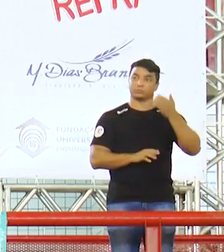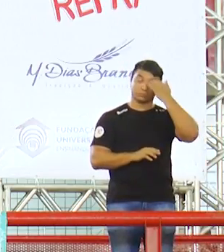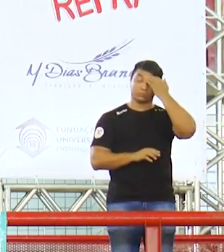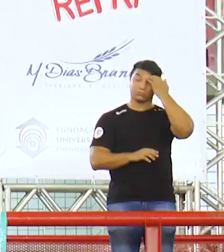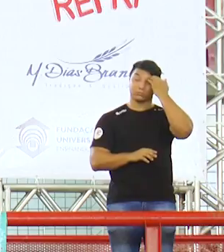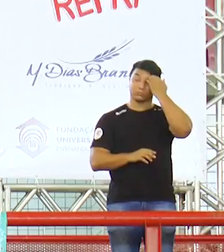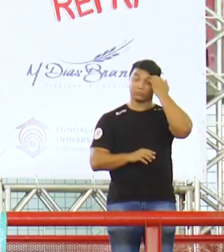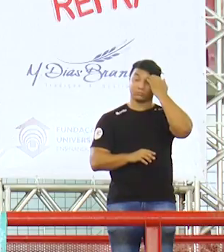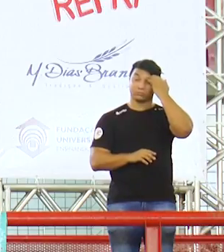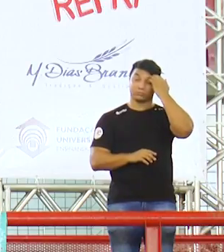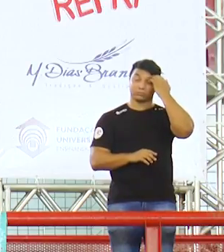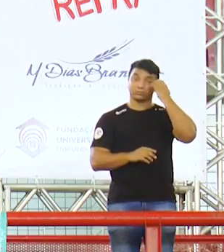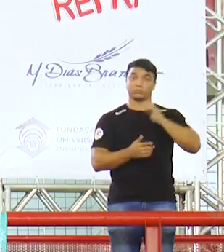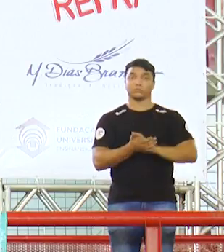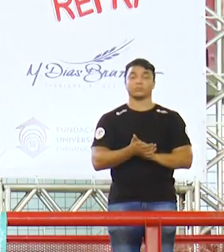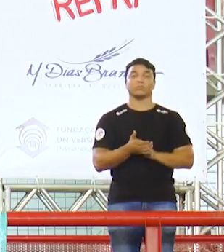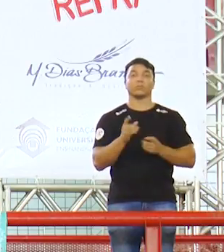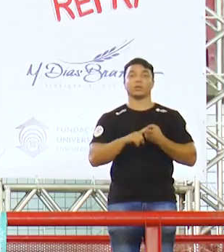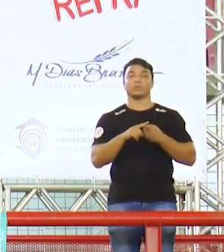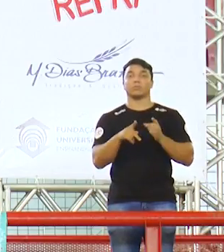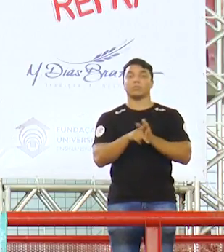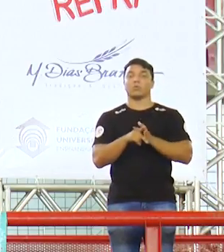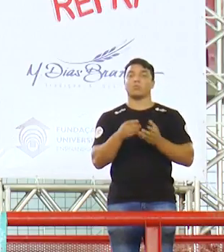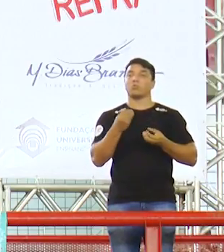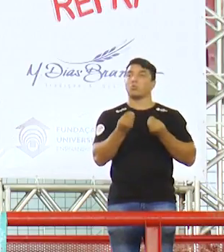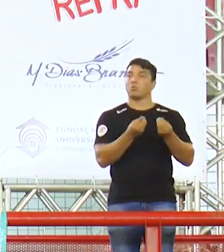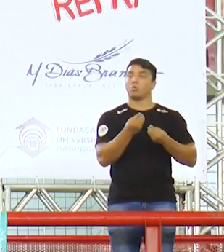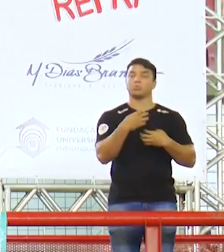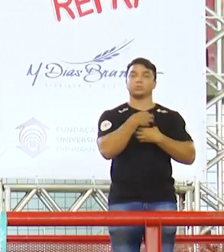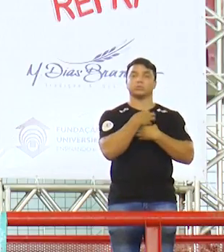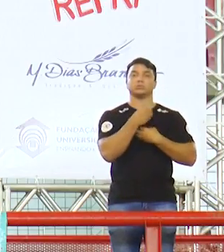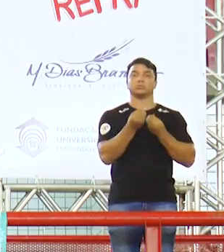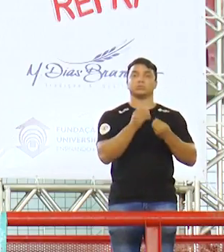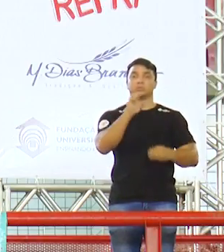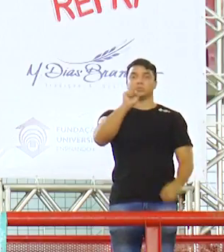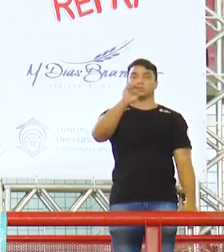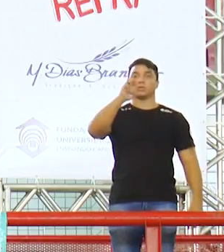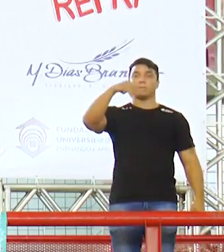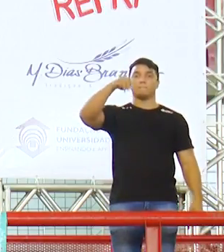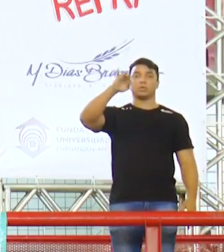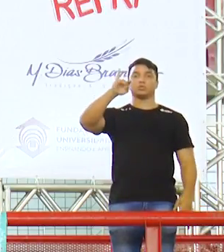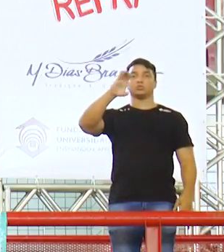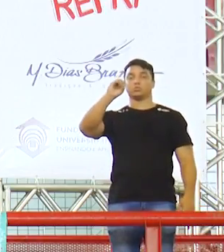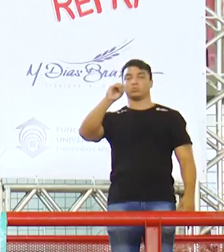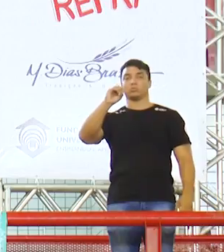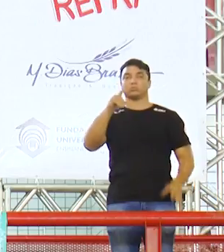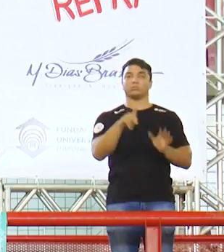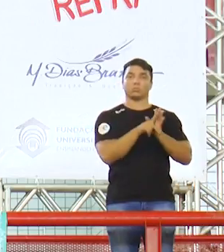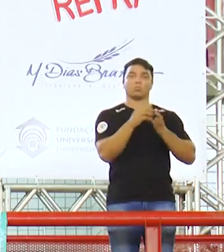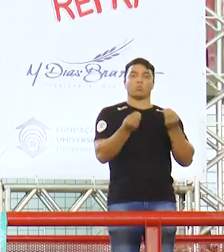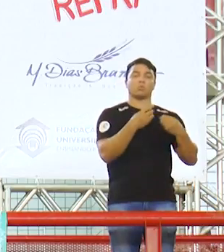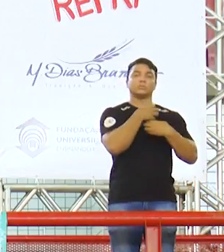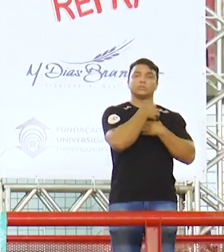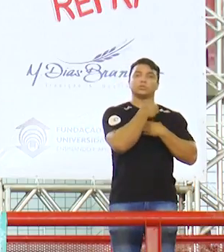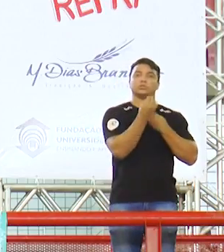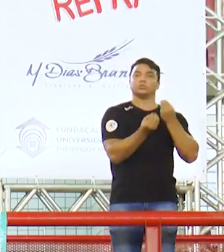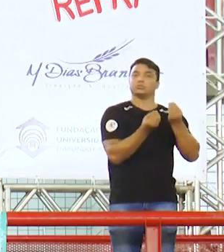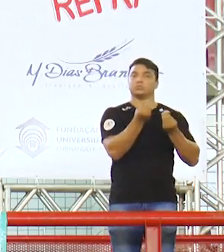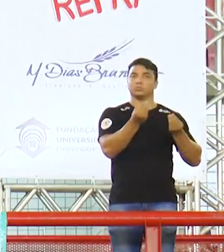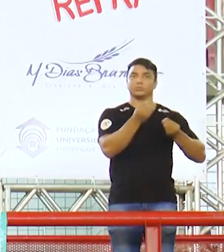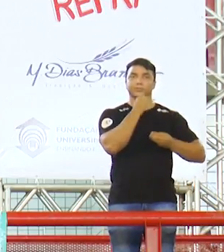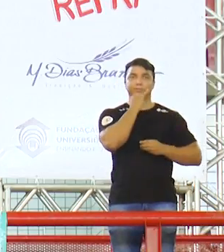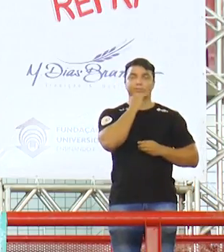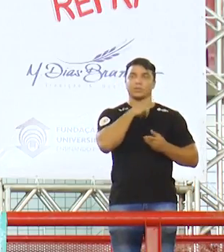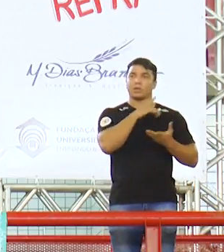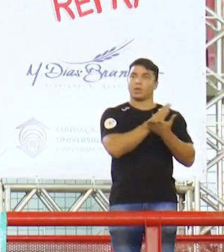E também no nível semântico. Nível semântico é o quê? É o nível do sentido. Ora,